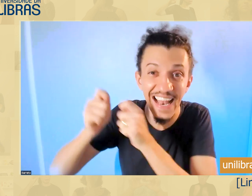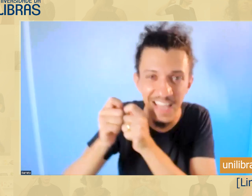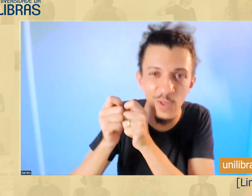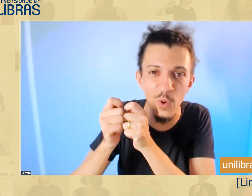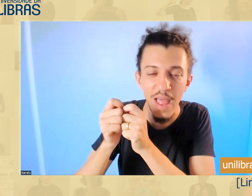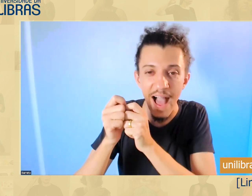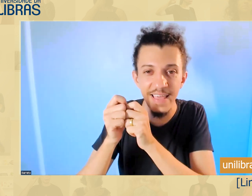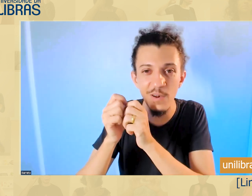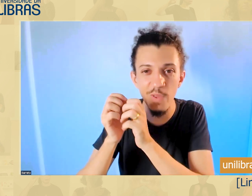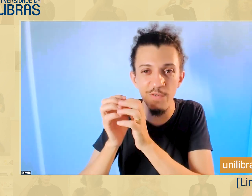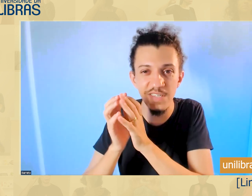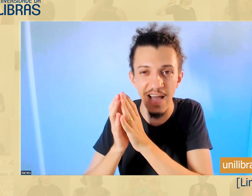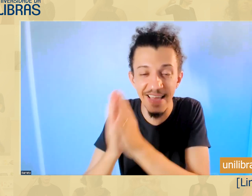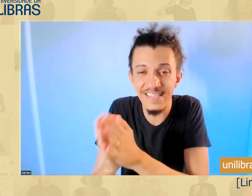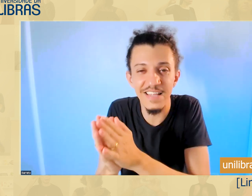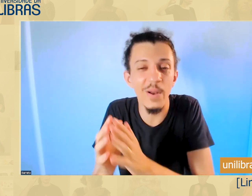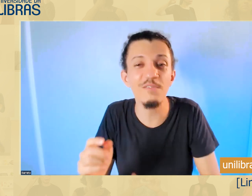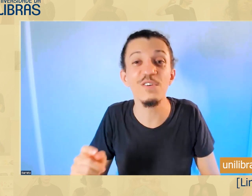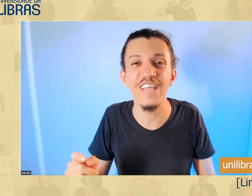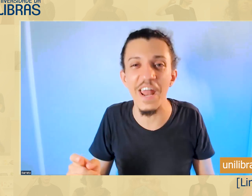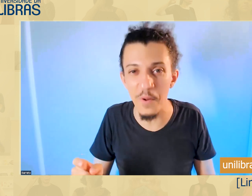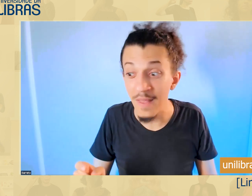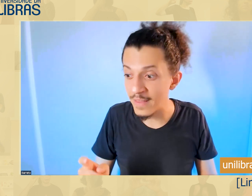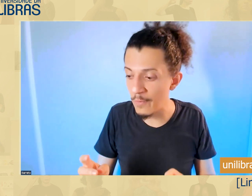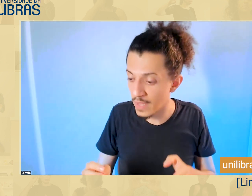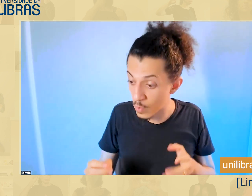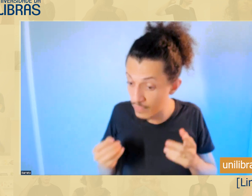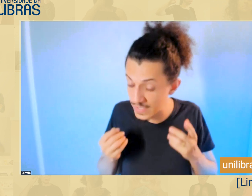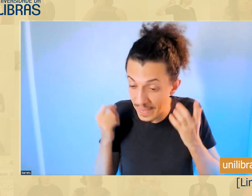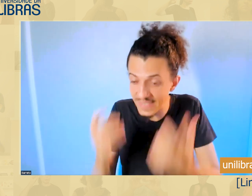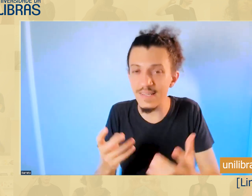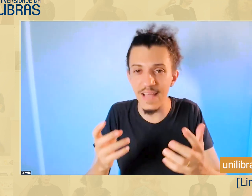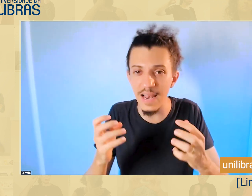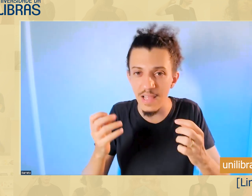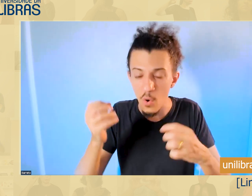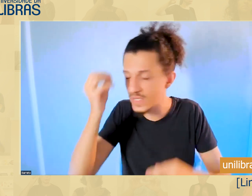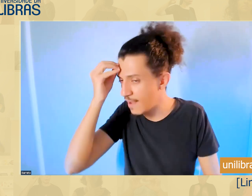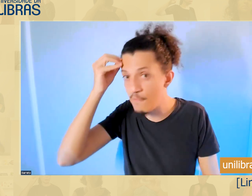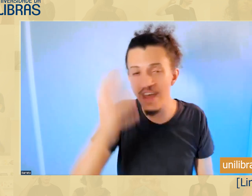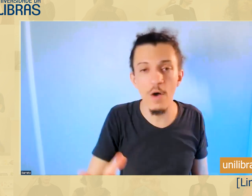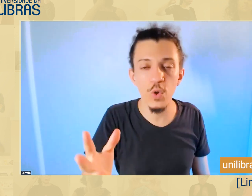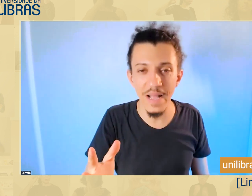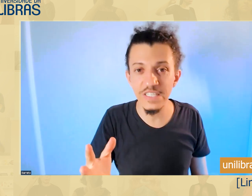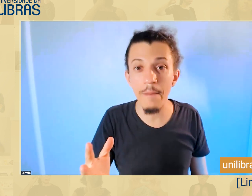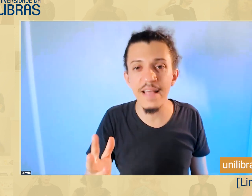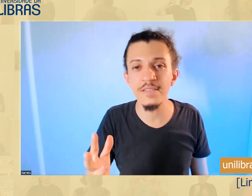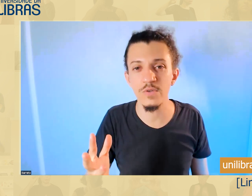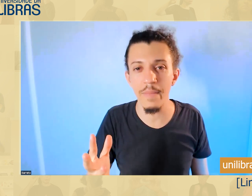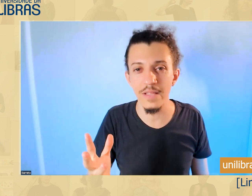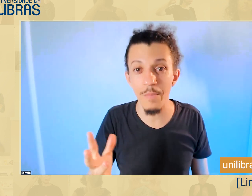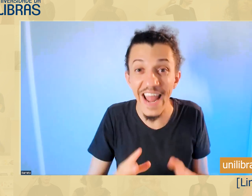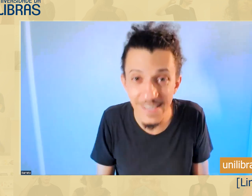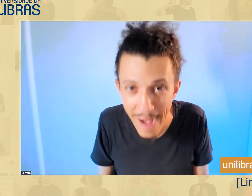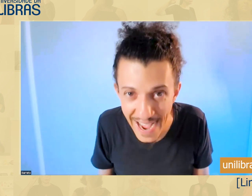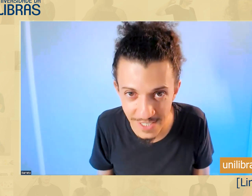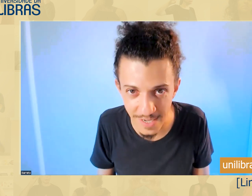você está talhando aquele sinal ali no seu cérebro. Então, quando você precisa dele, o sinal vem automaticamente na sua